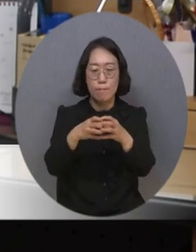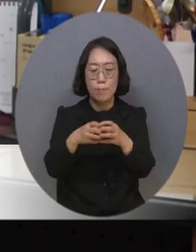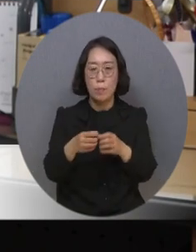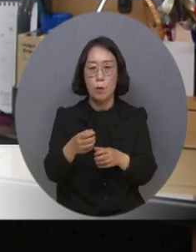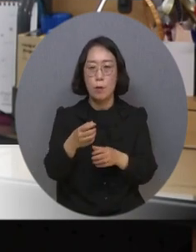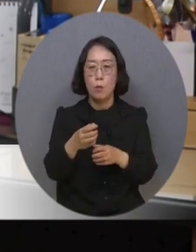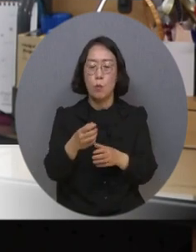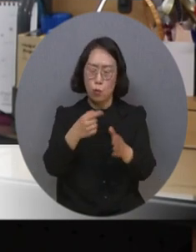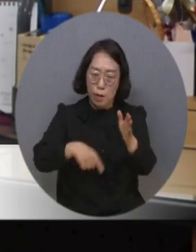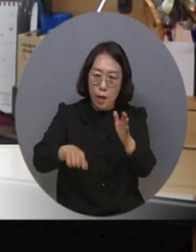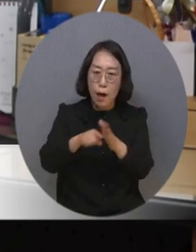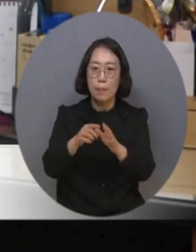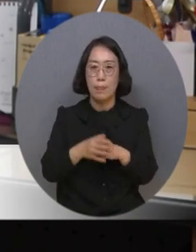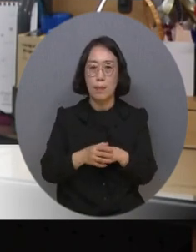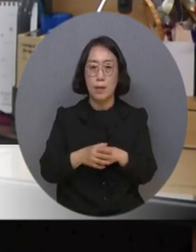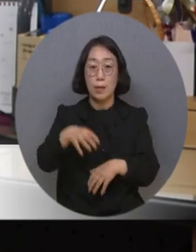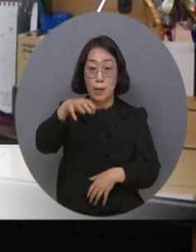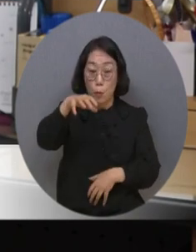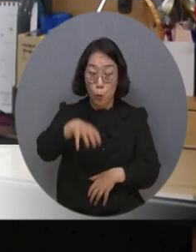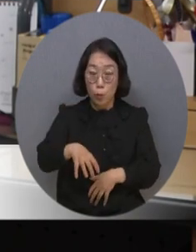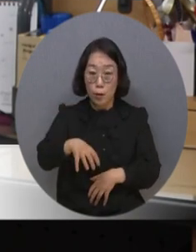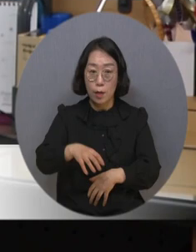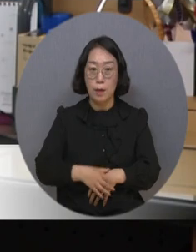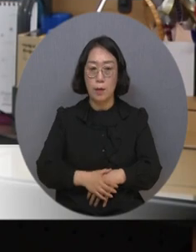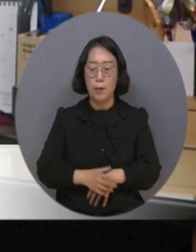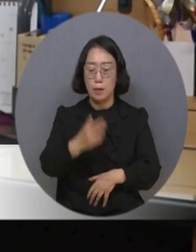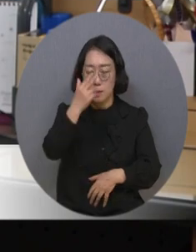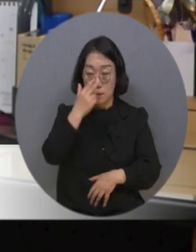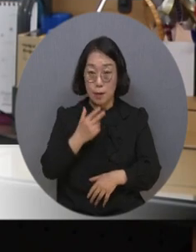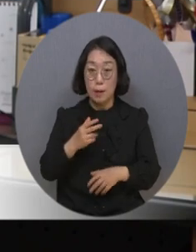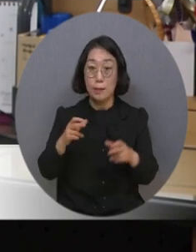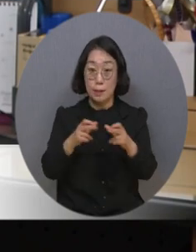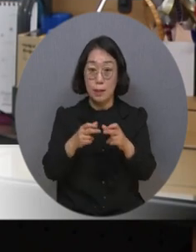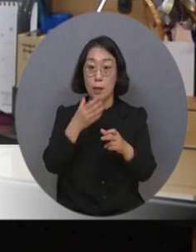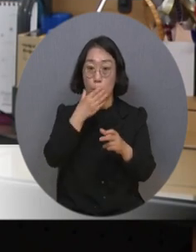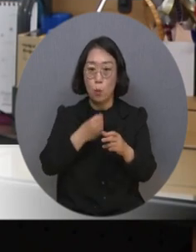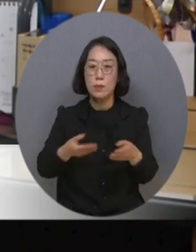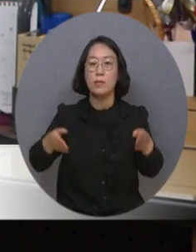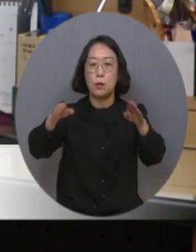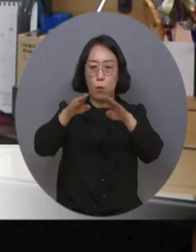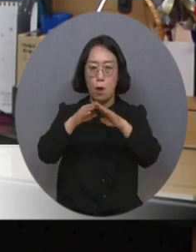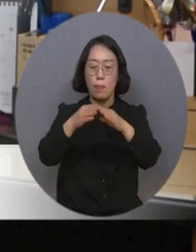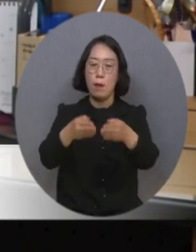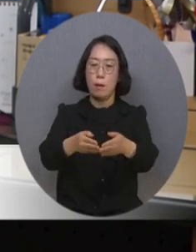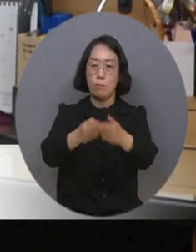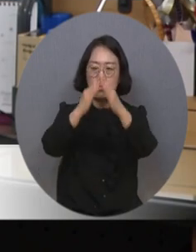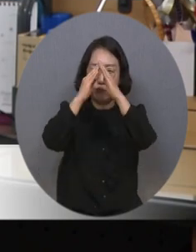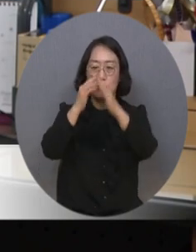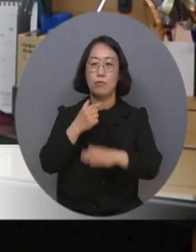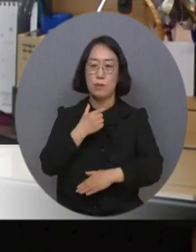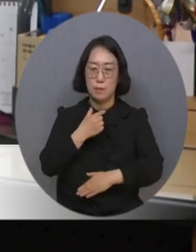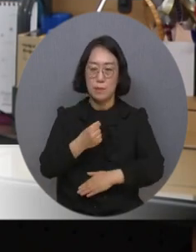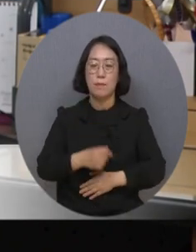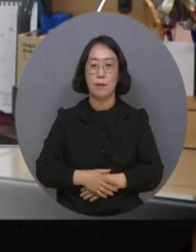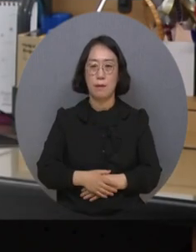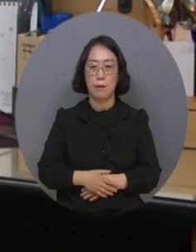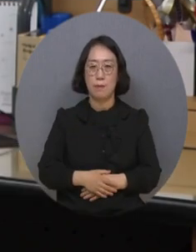시각장애인들을 위한 그 전남 시각장애인 복지관을 한번 만들어보고